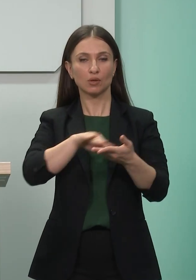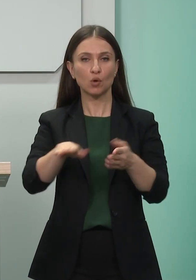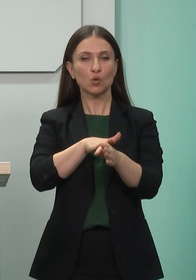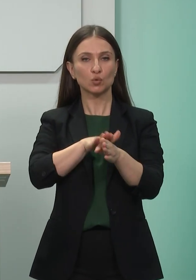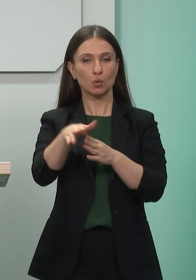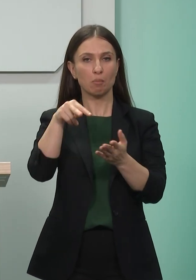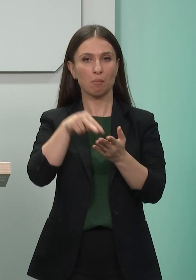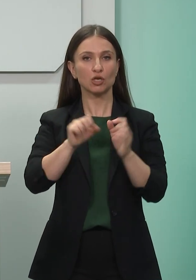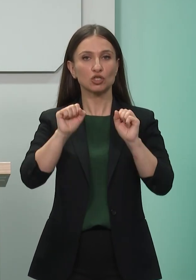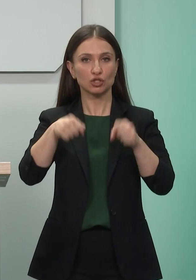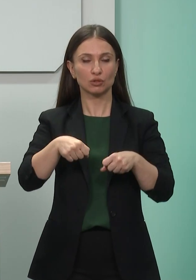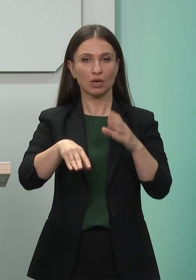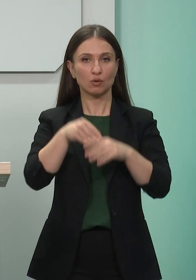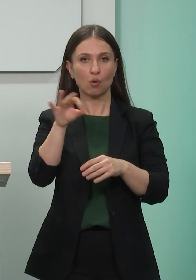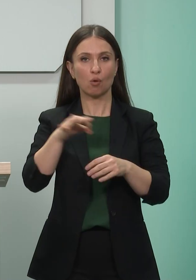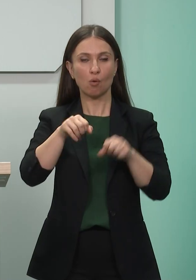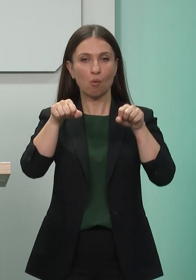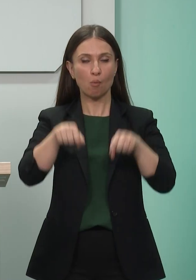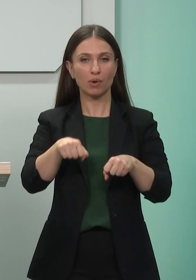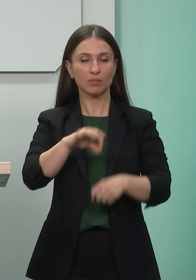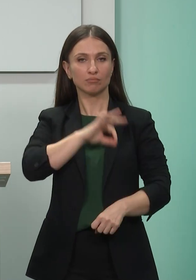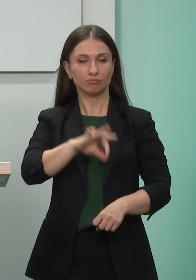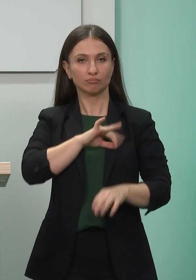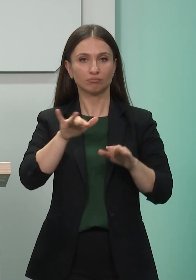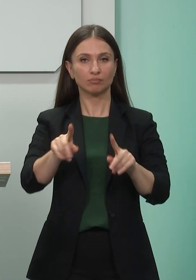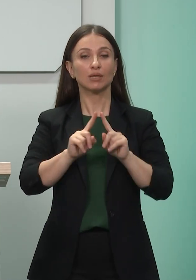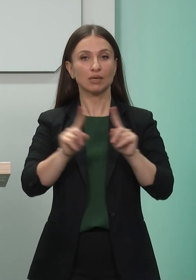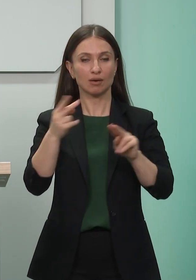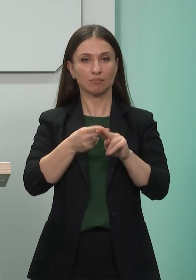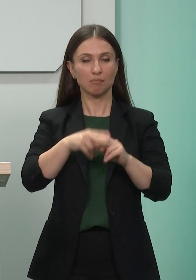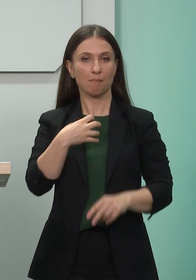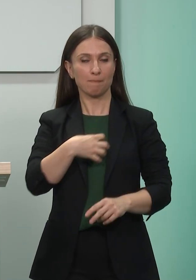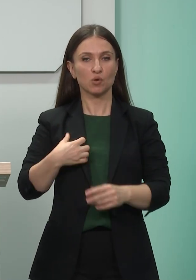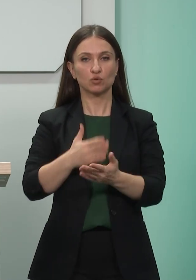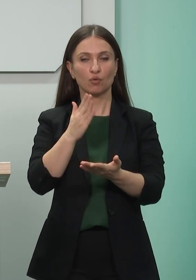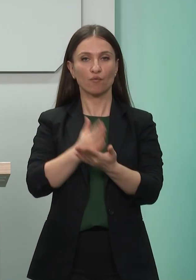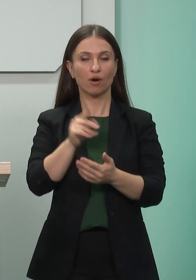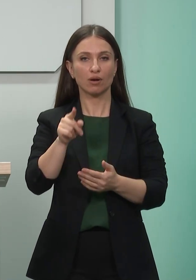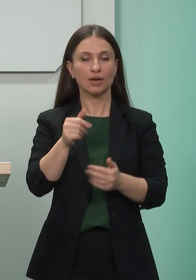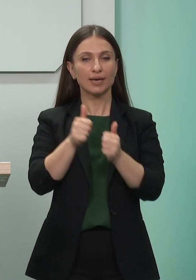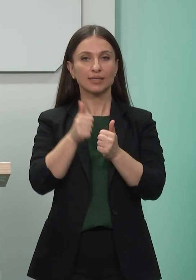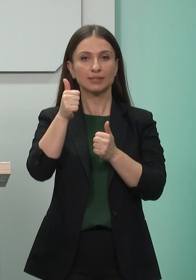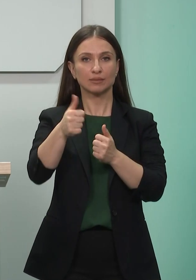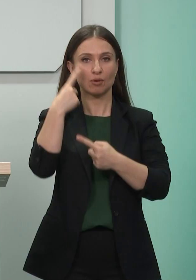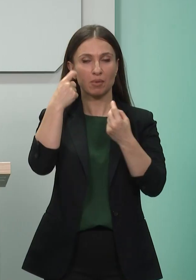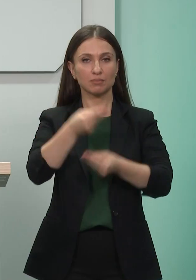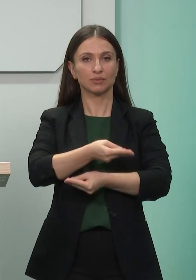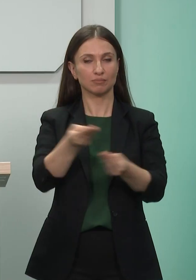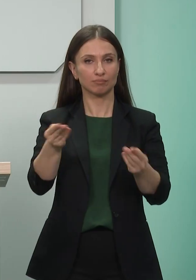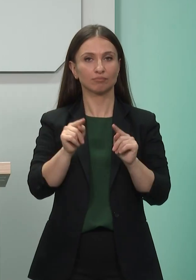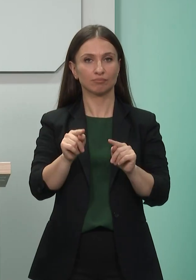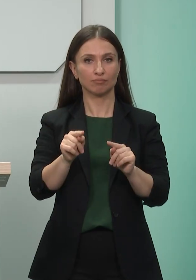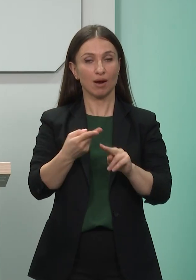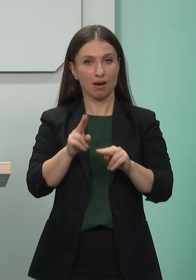და სრულფასოვნად შეძლონ საარჩევნო უფლების რეალიზება, განსაკუთრებულ მნიშვნელობას იძენს წინასწარი